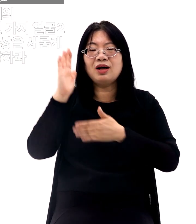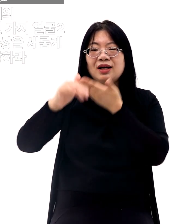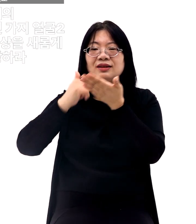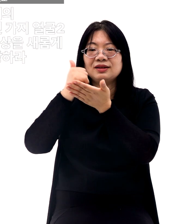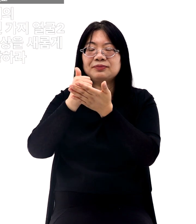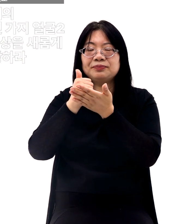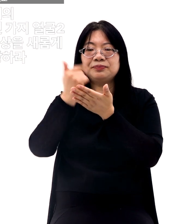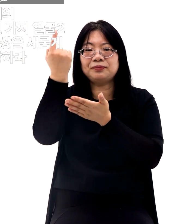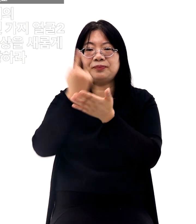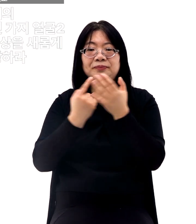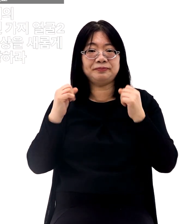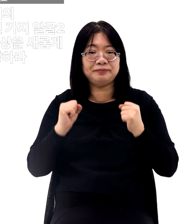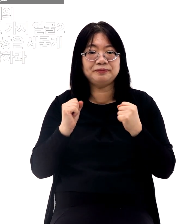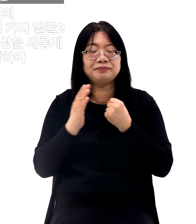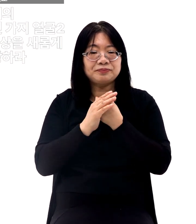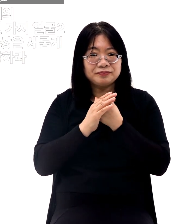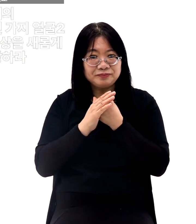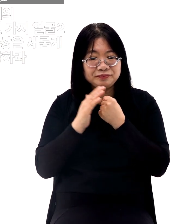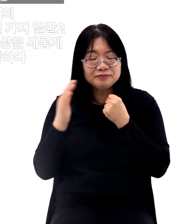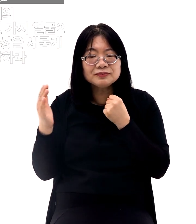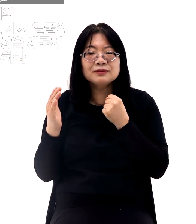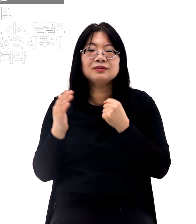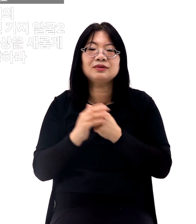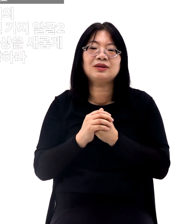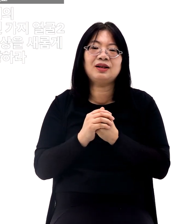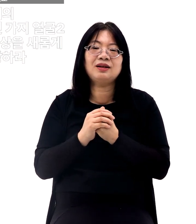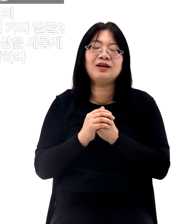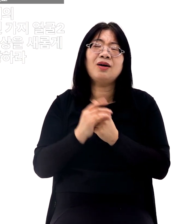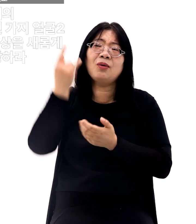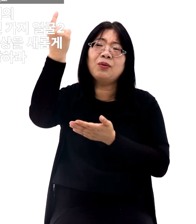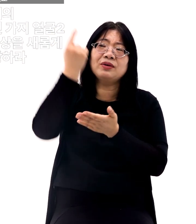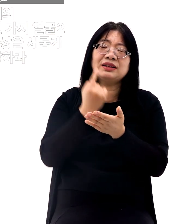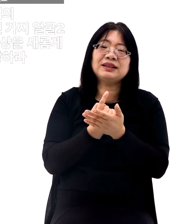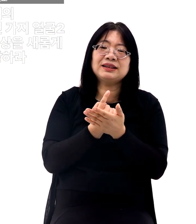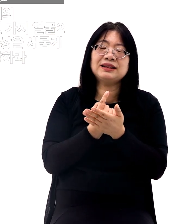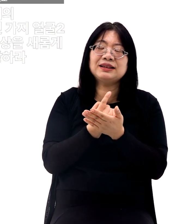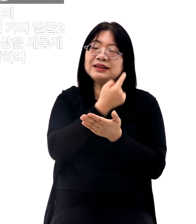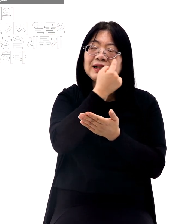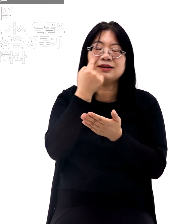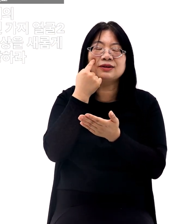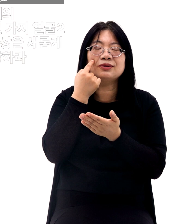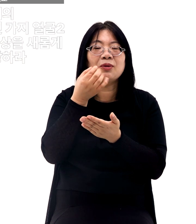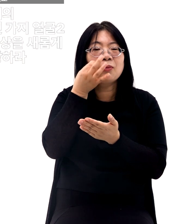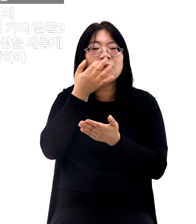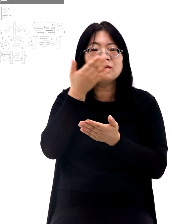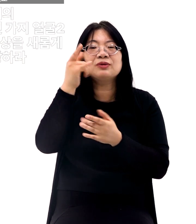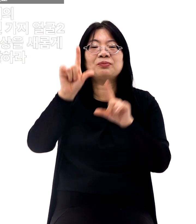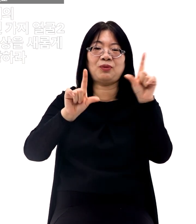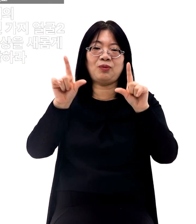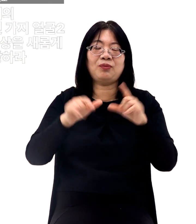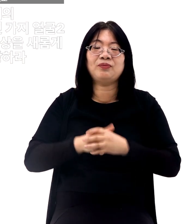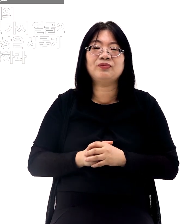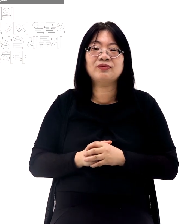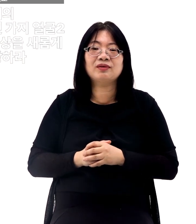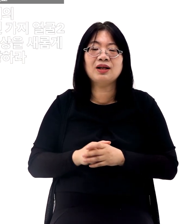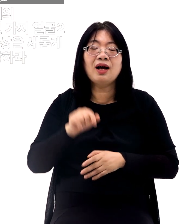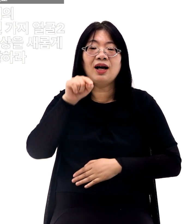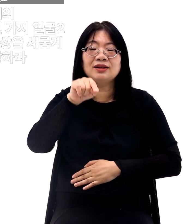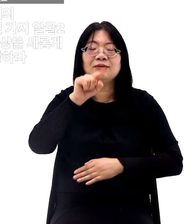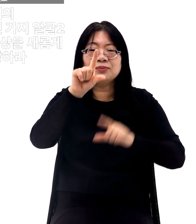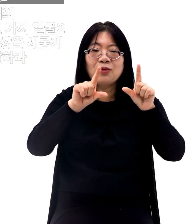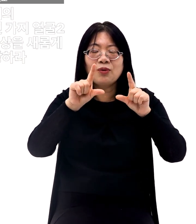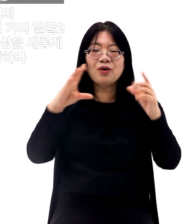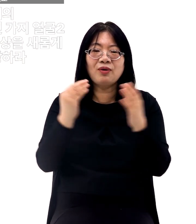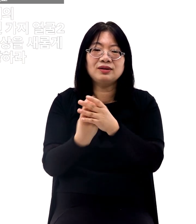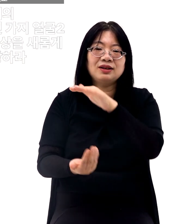하나님이 임재해서 내려오시는 상징적인 모형이었어요. 근데 이 모형이 어디에서 성취됩니까?